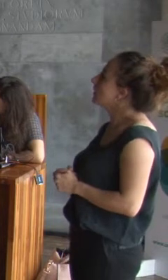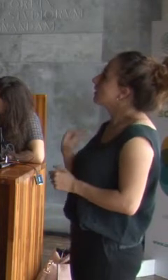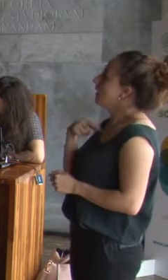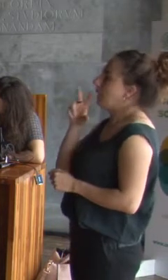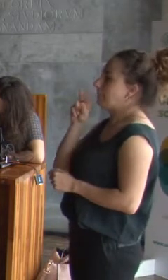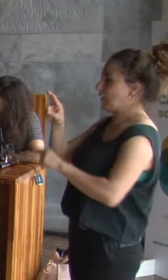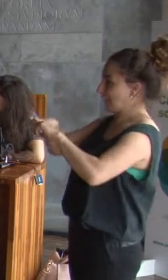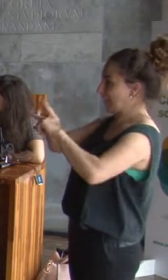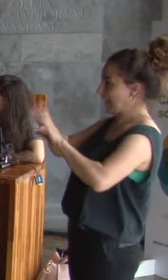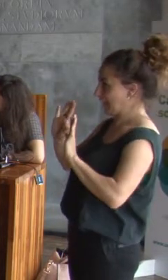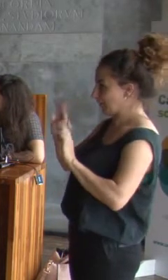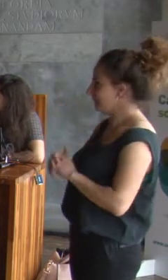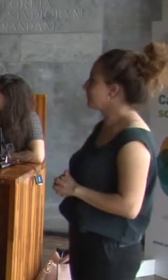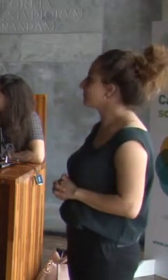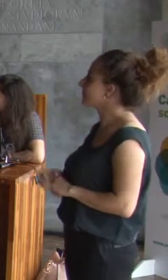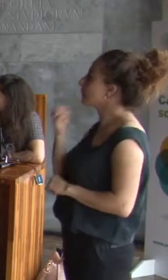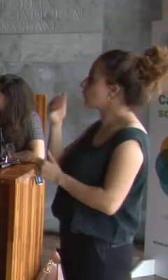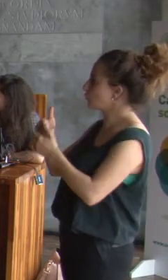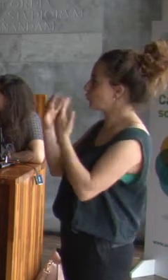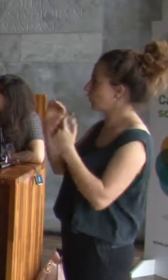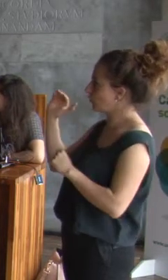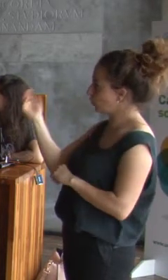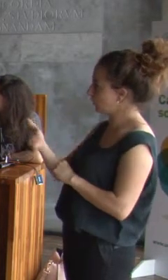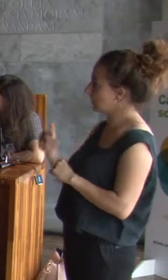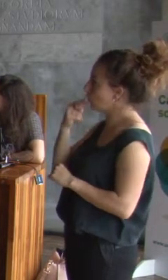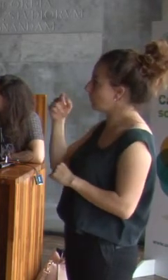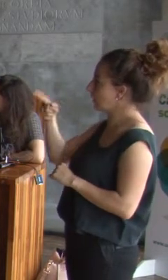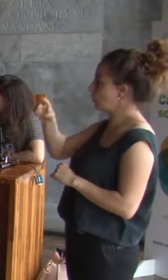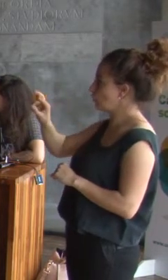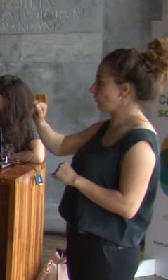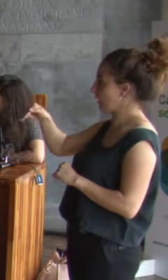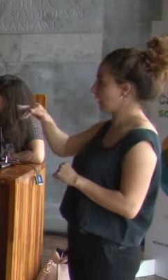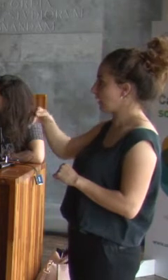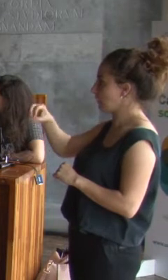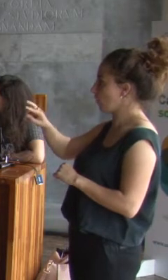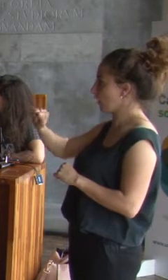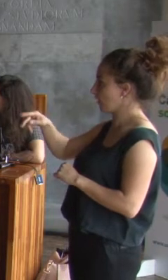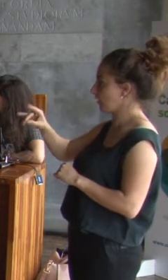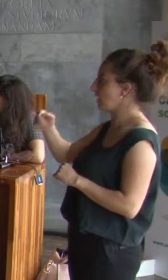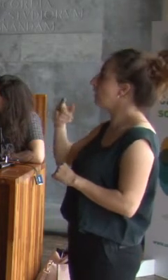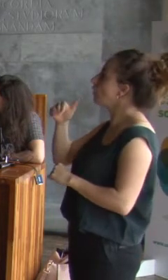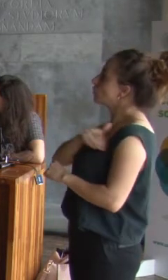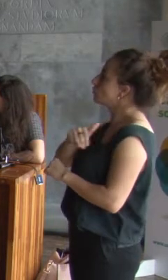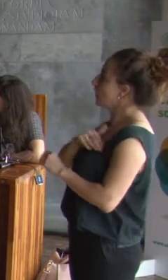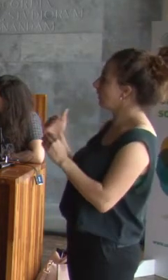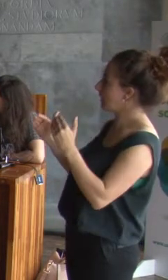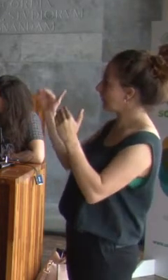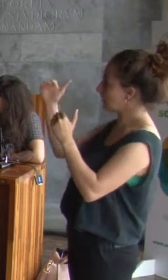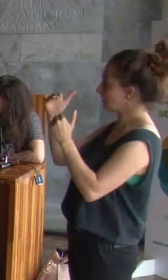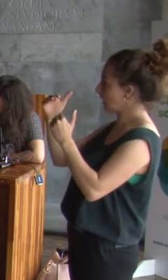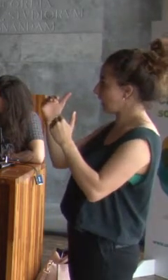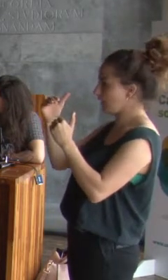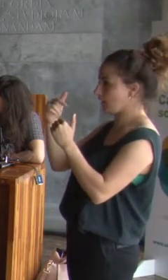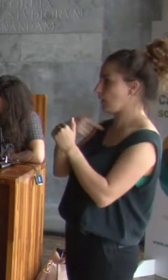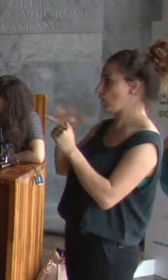Parlo in italiano, Buongiorno a tutti, mi chiamo Giovanni Morandini, sono uno studente magistrale e